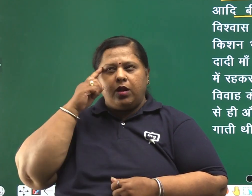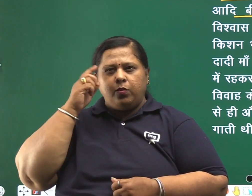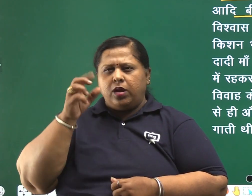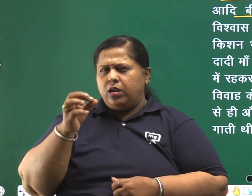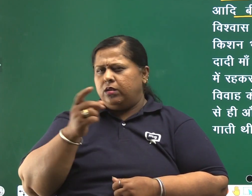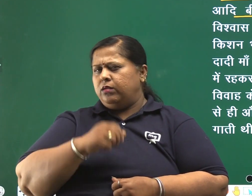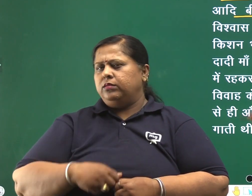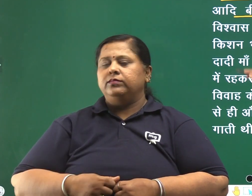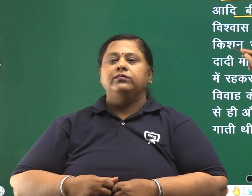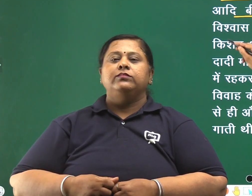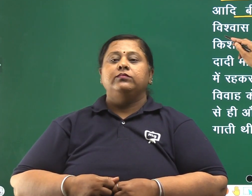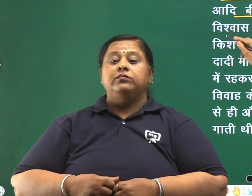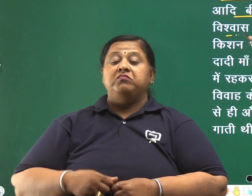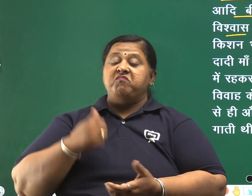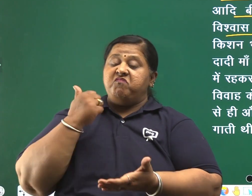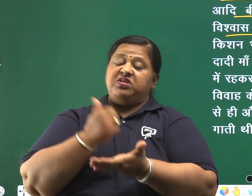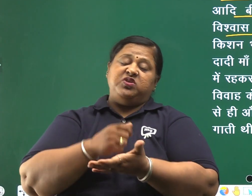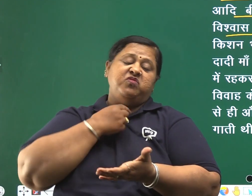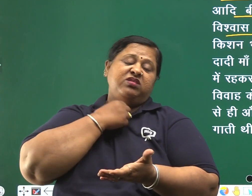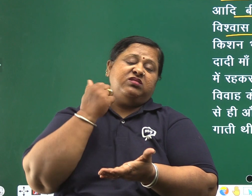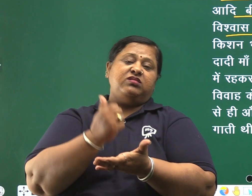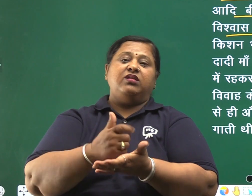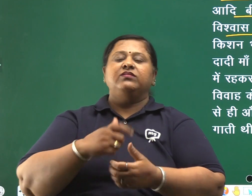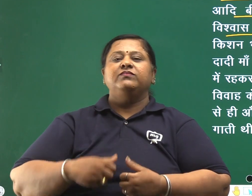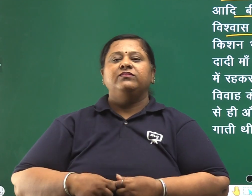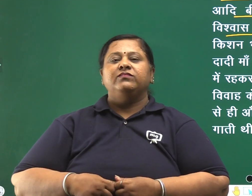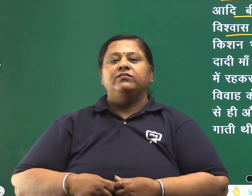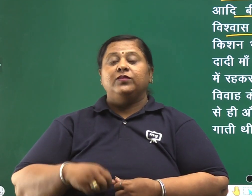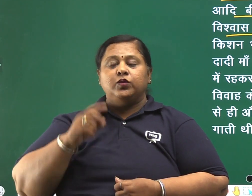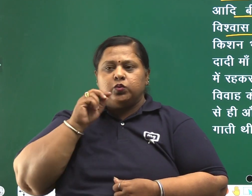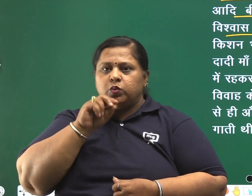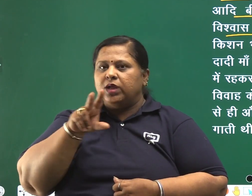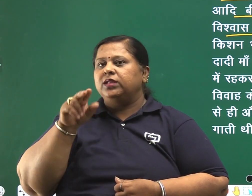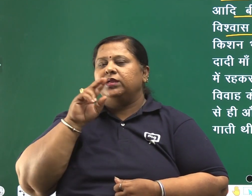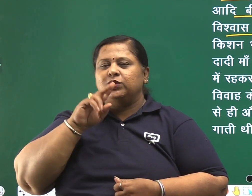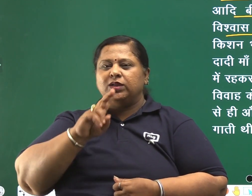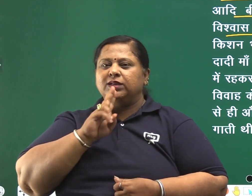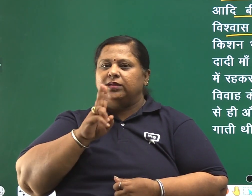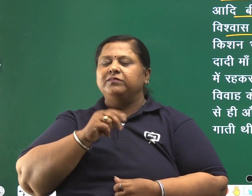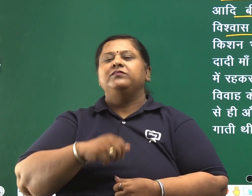अनुमान विश्वास के साथ सुनाती थी।